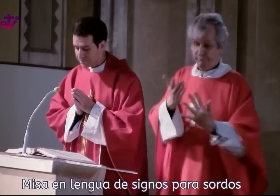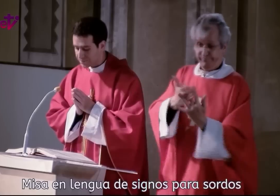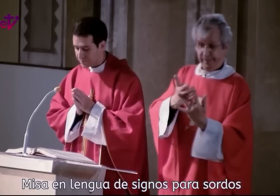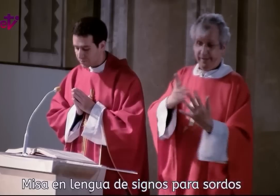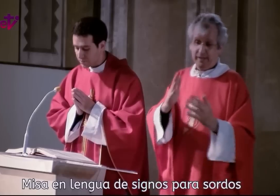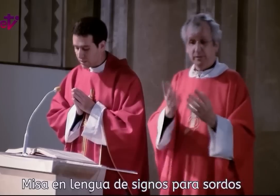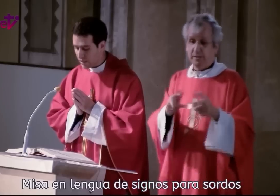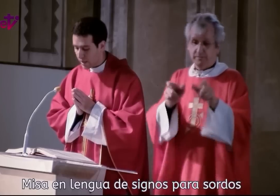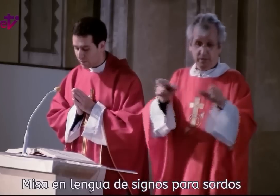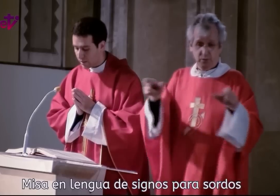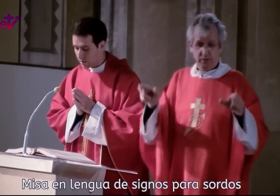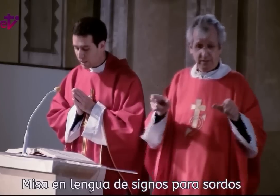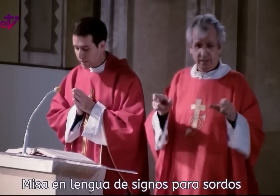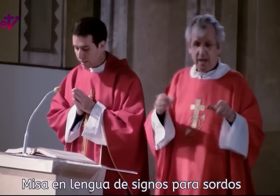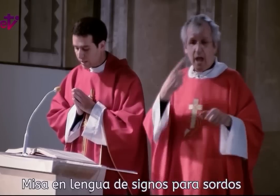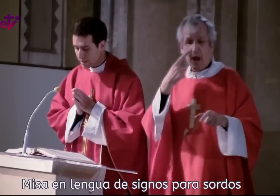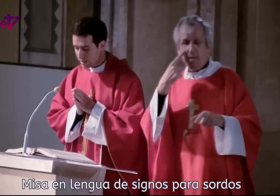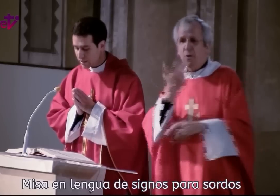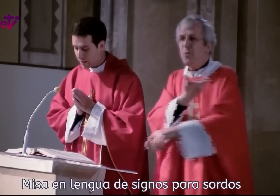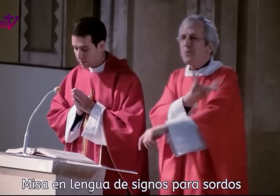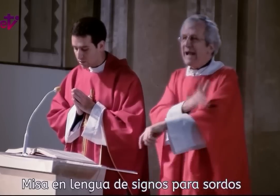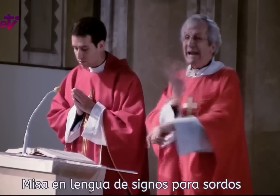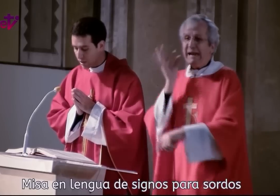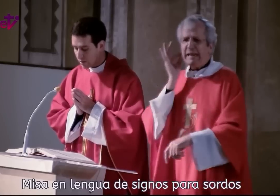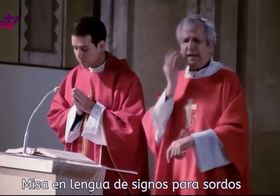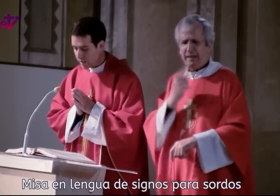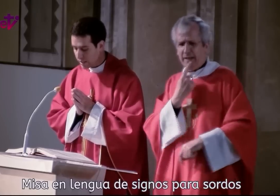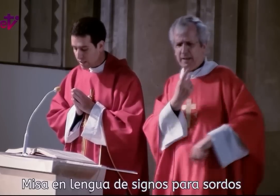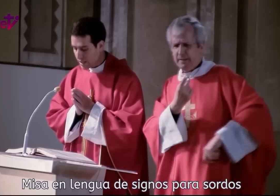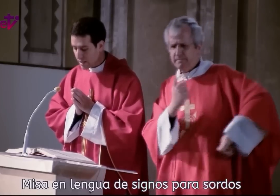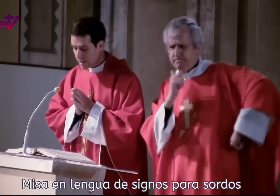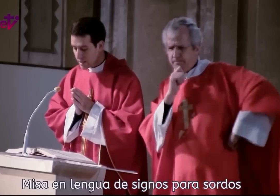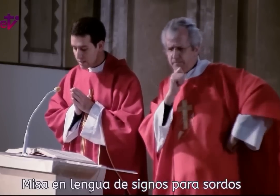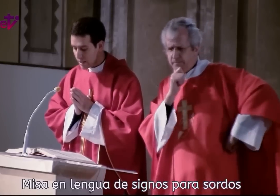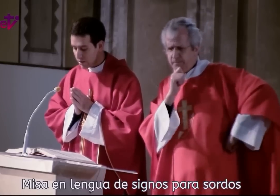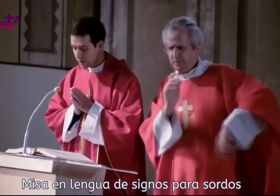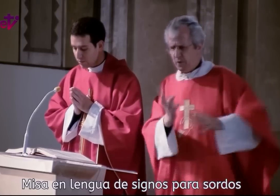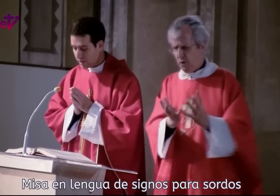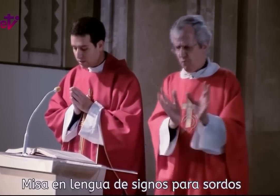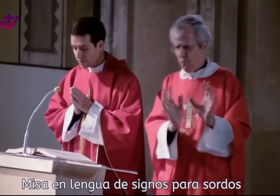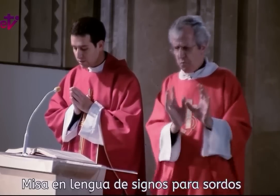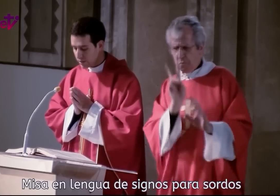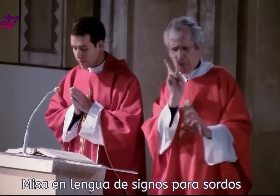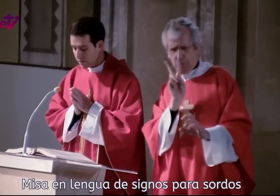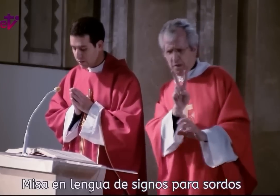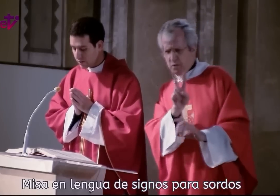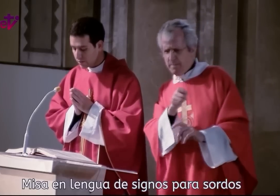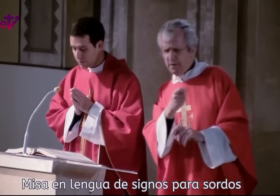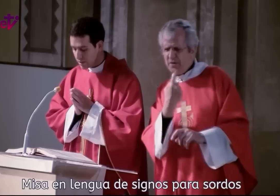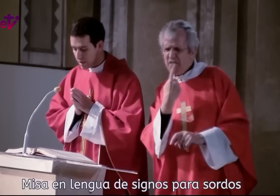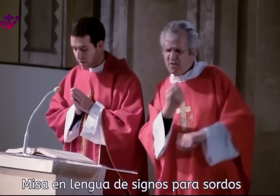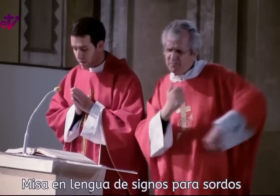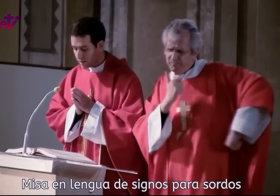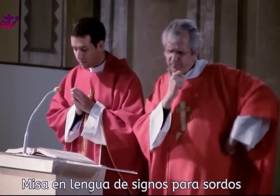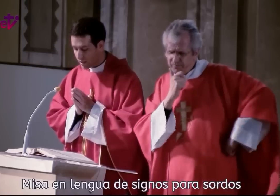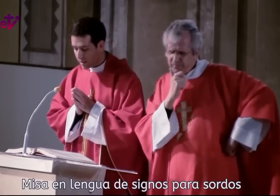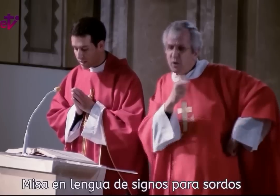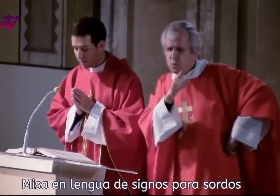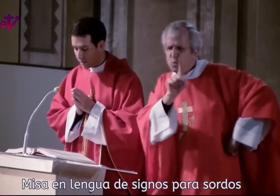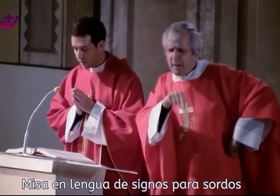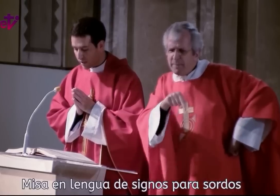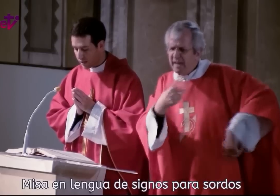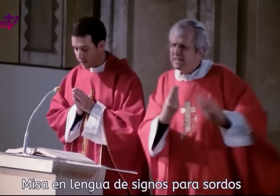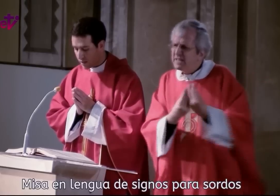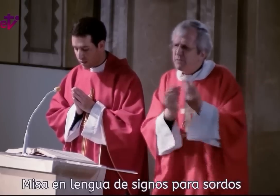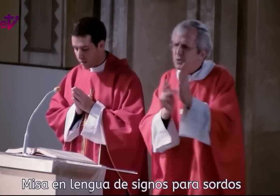ellos. Al verlo, una criada sentado junto a la lumbre se lo quedó mirando y dijo: también